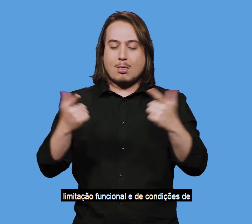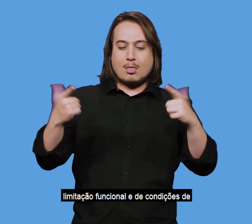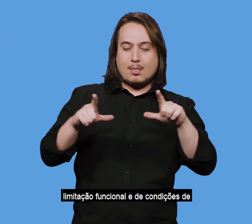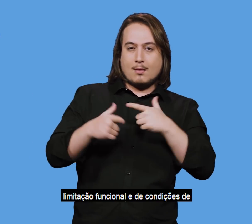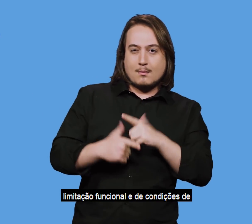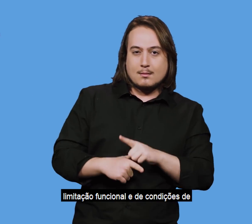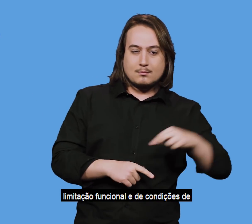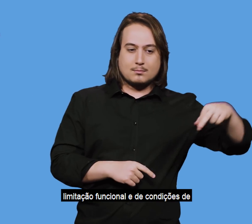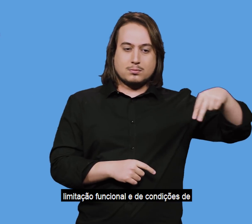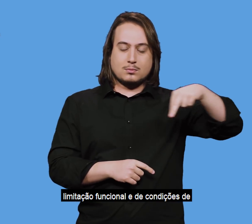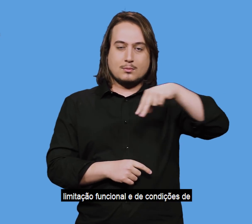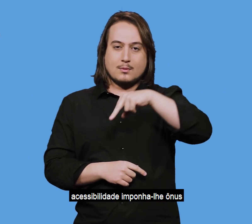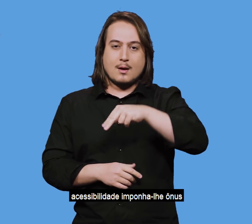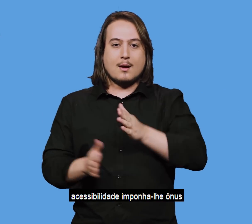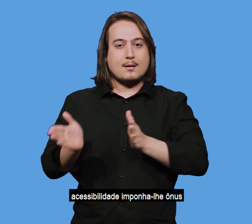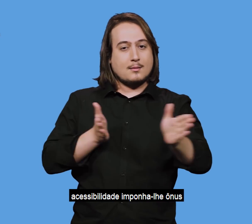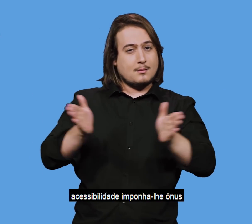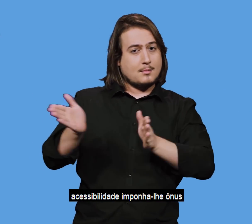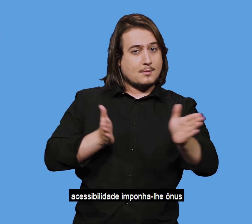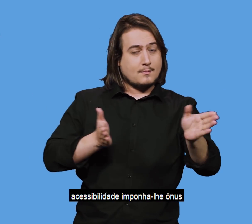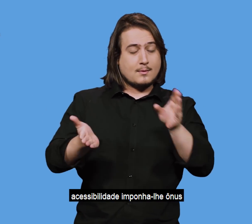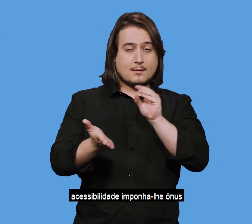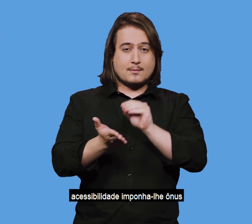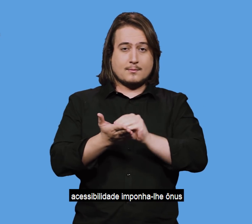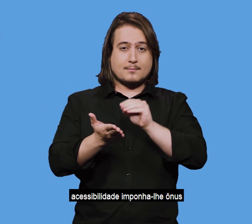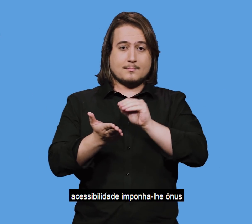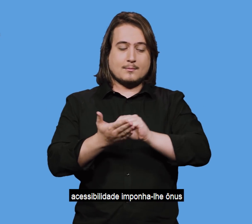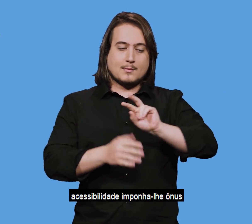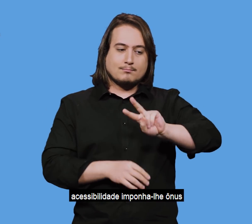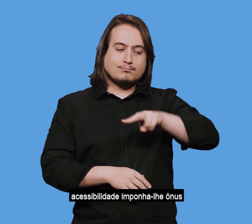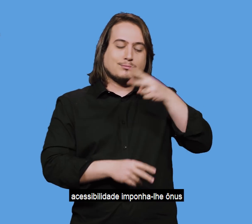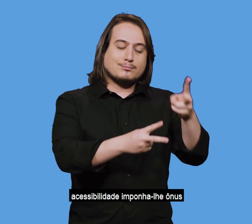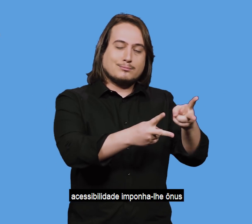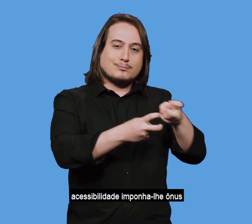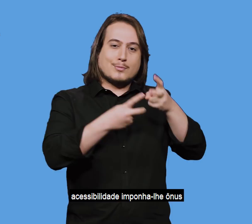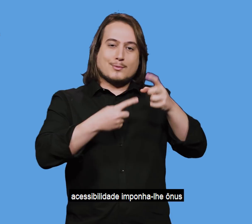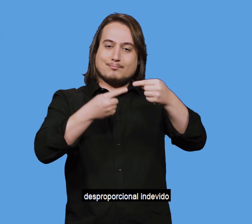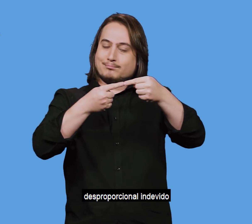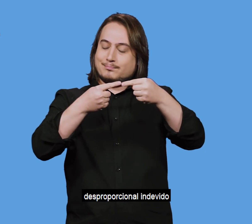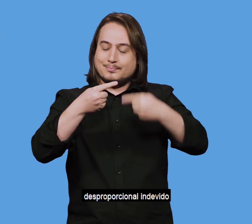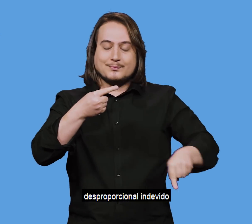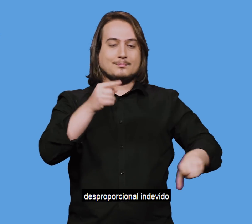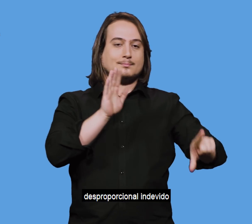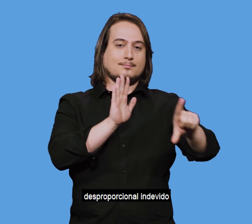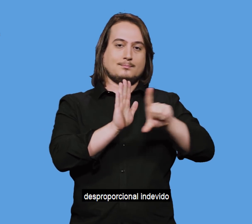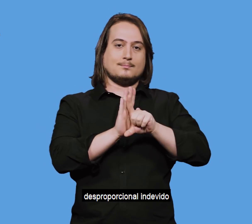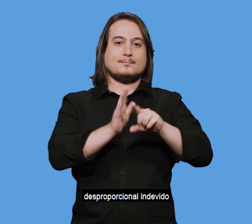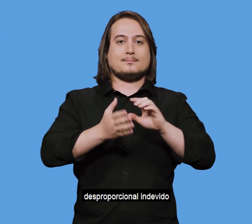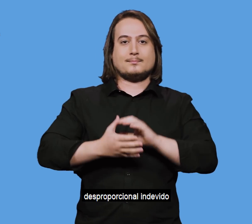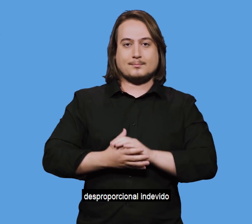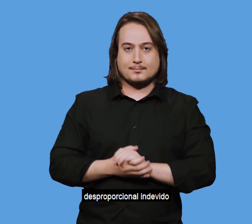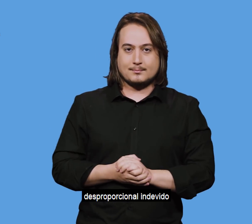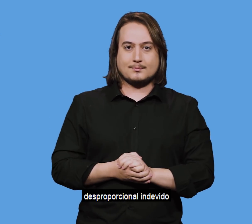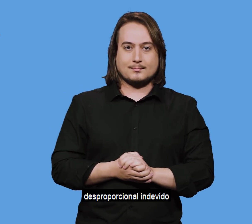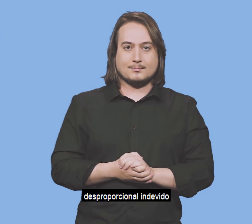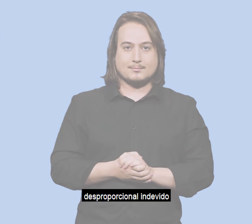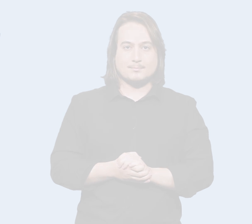condições de acessibilidade impõe ali ônus desproporcional e indevido o